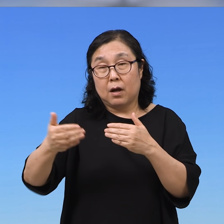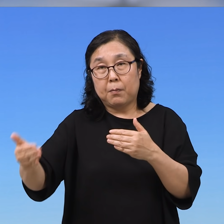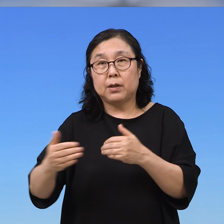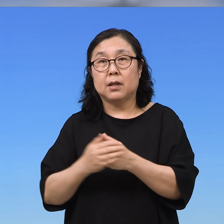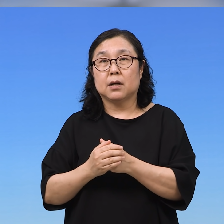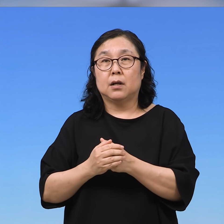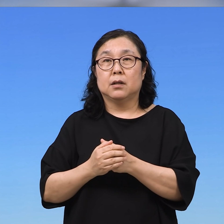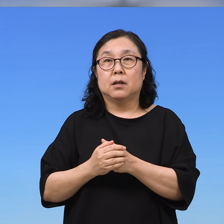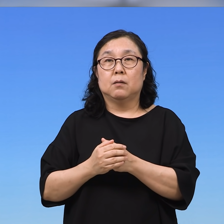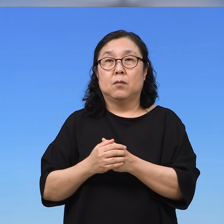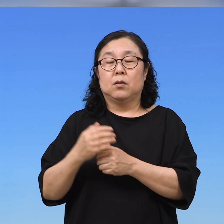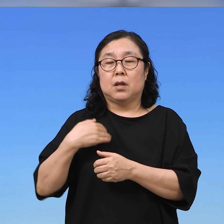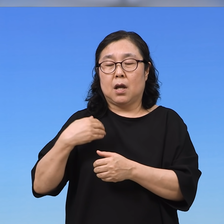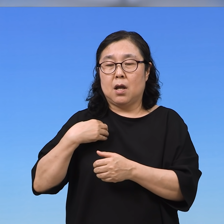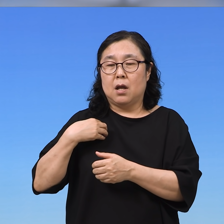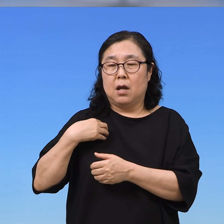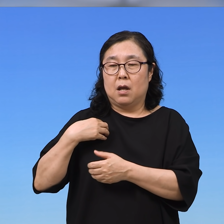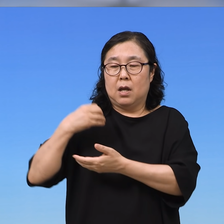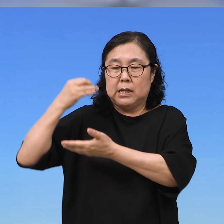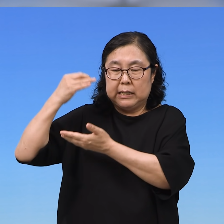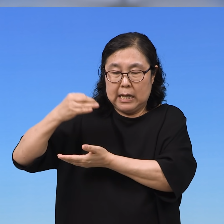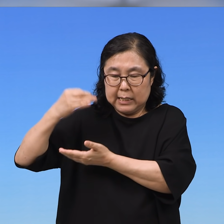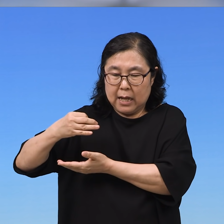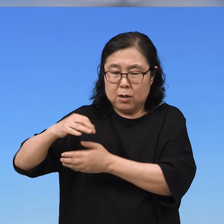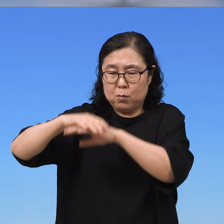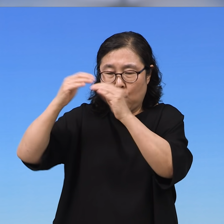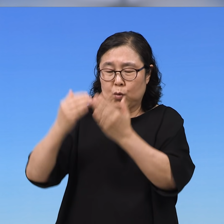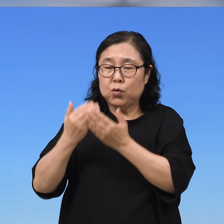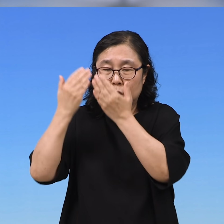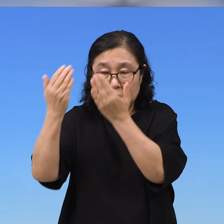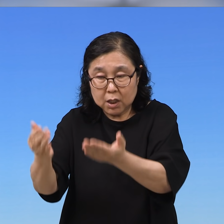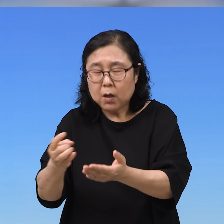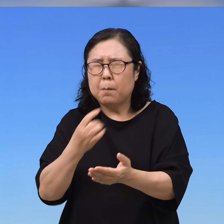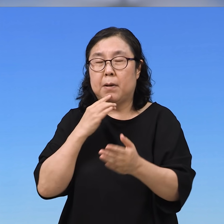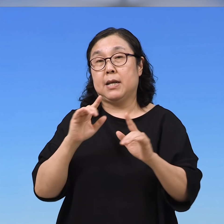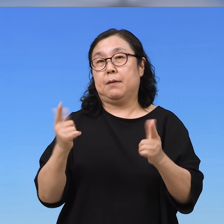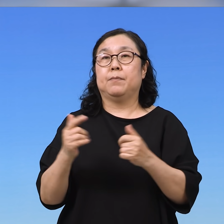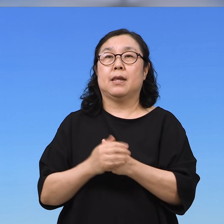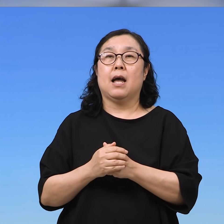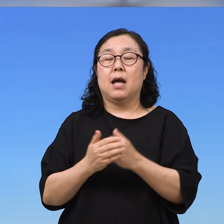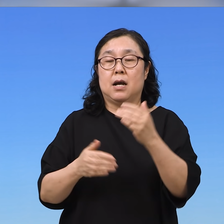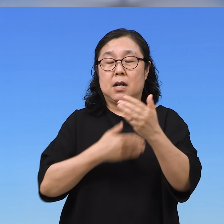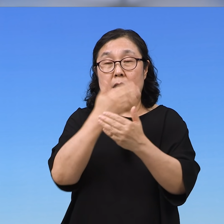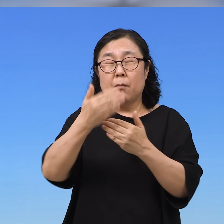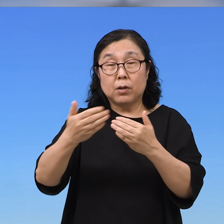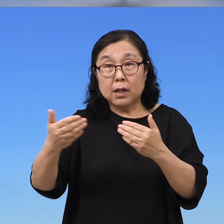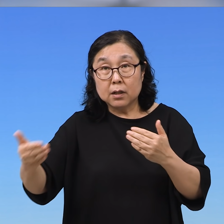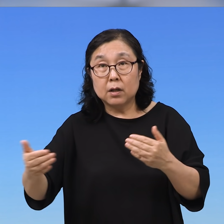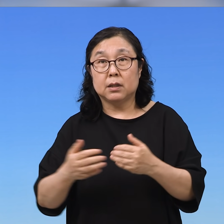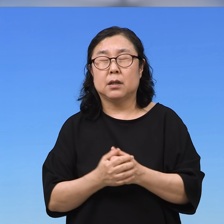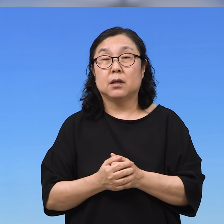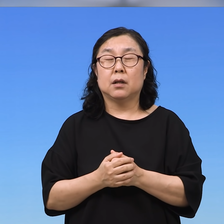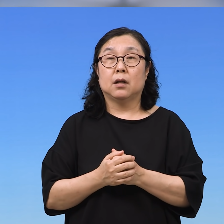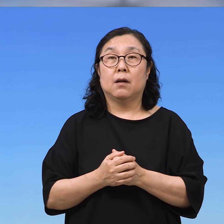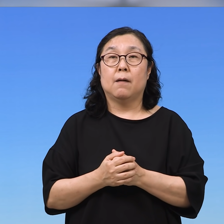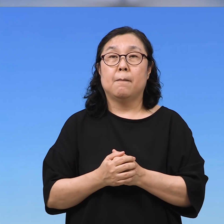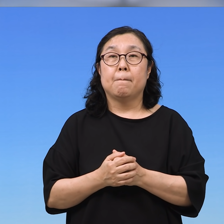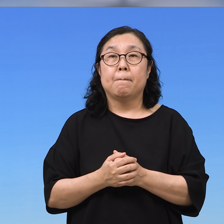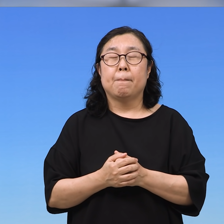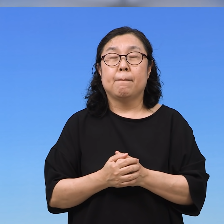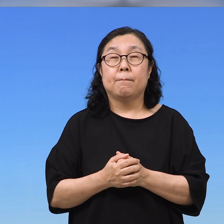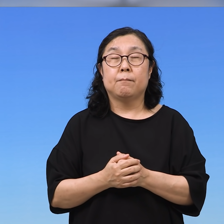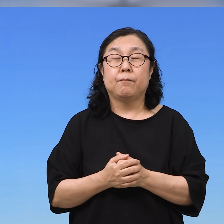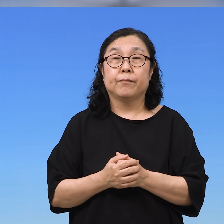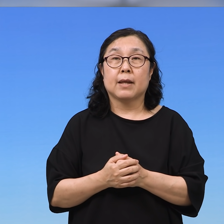흘려보내는 건 전 재산 다 갖다 바치는 것, 이것만이 아니에요. 흘려보내는 건 이런 겁니다.